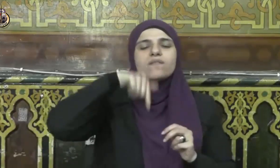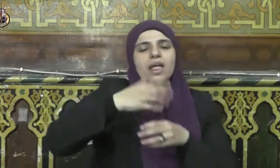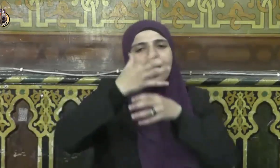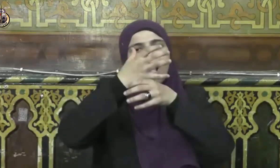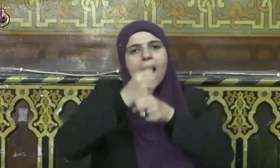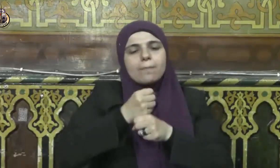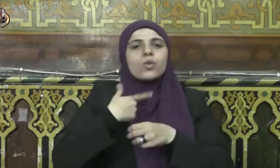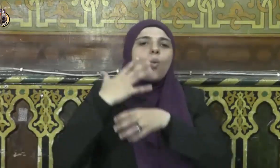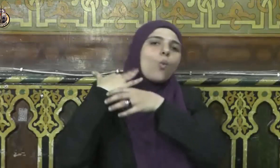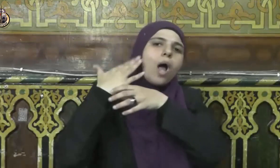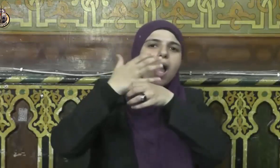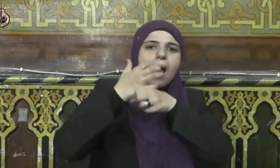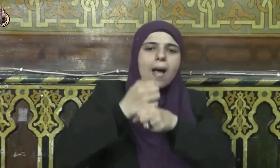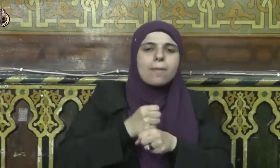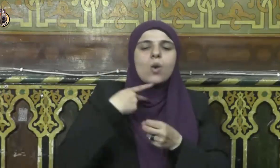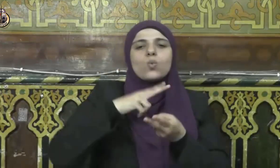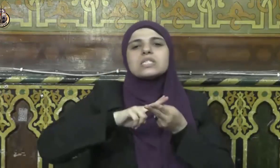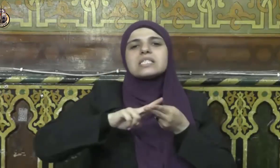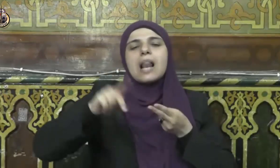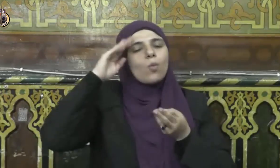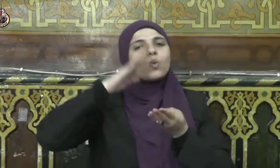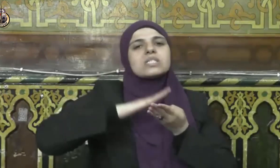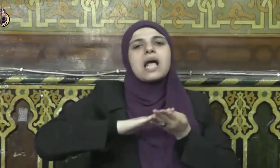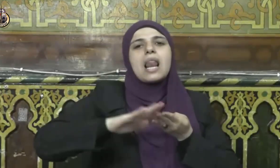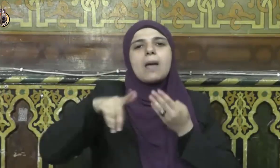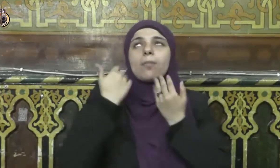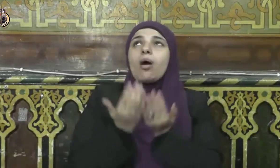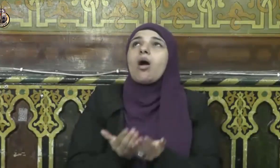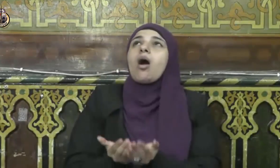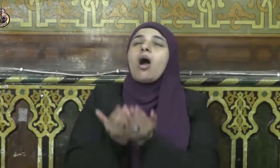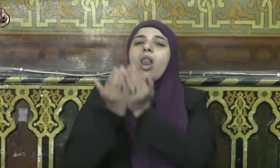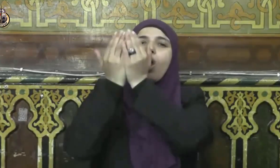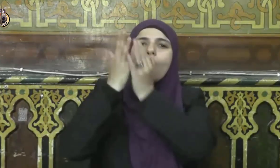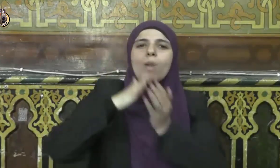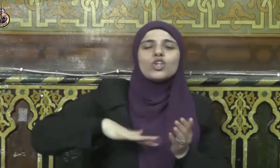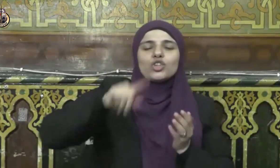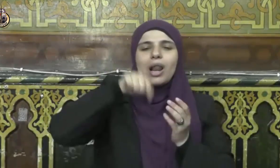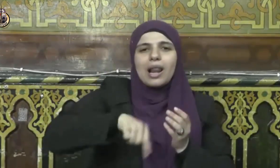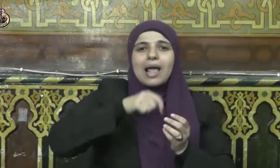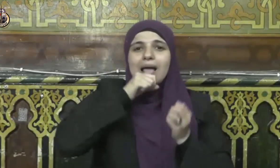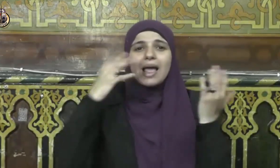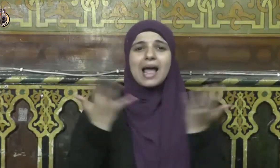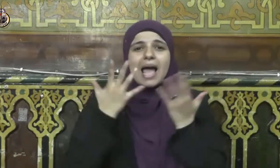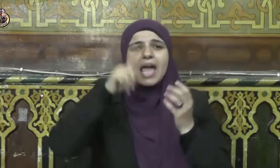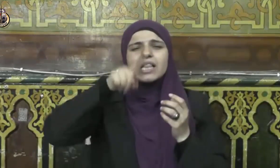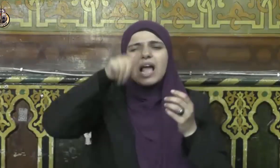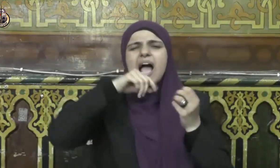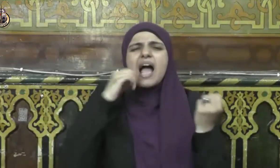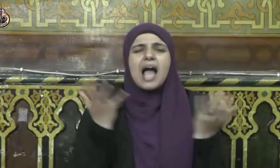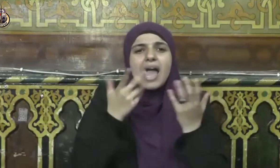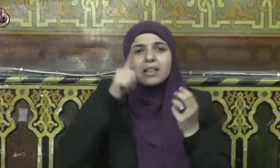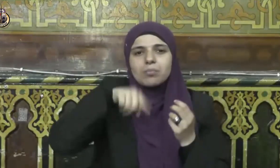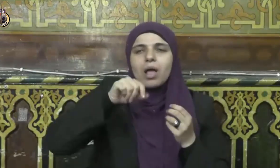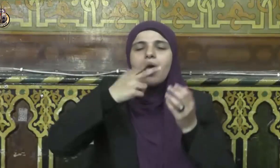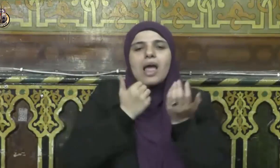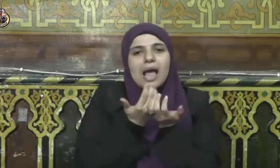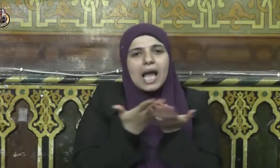كله في أمن وأمان وسلم وسلام. اللهم اجعل هذا العيد عيد يمن